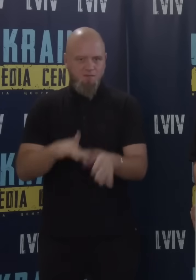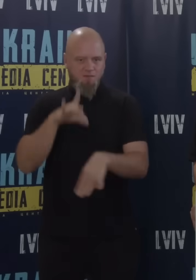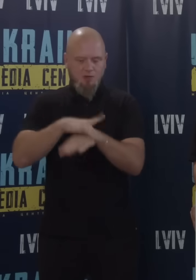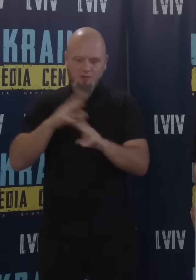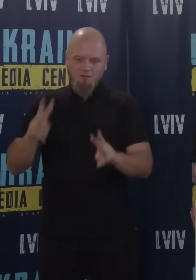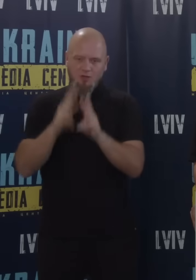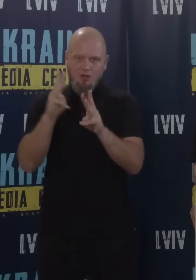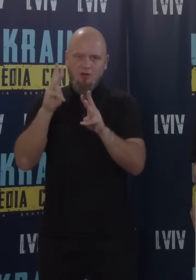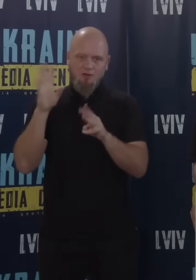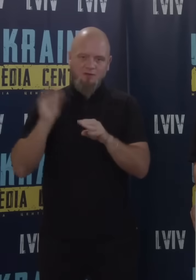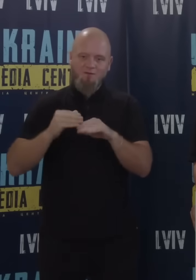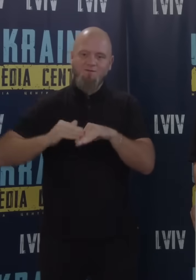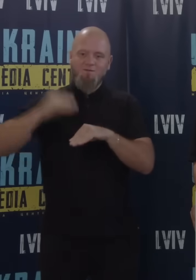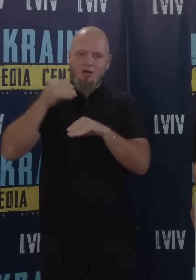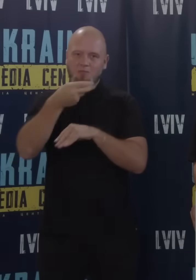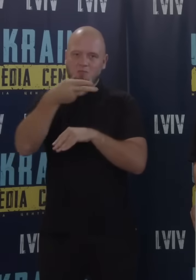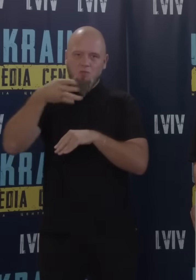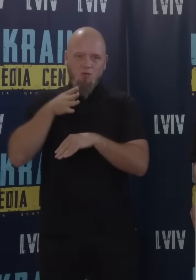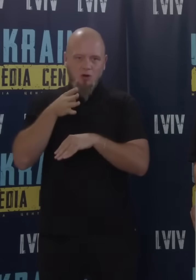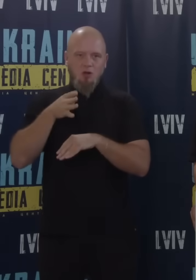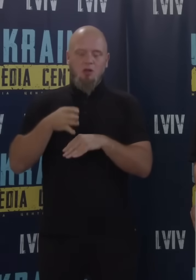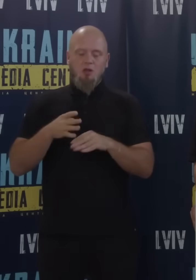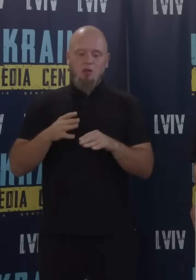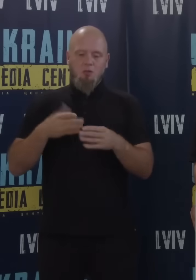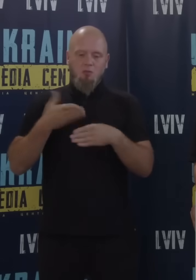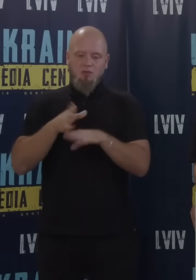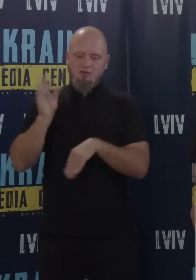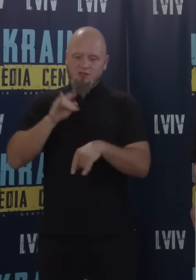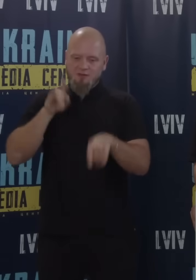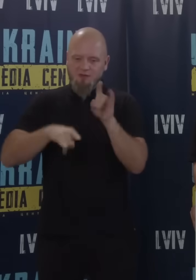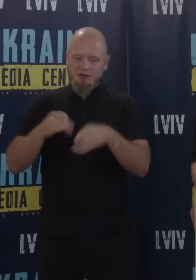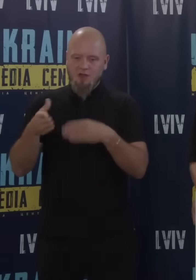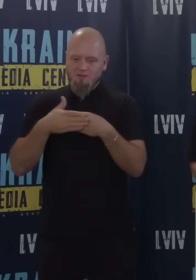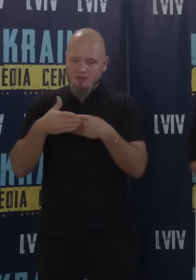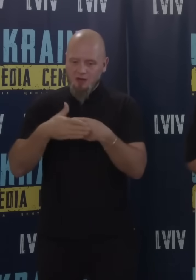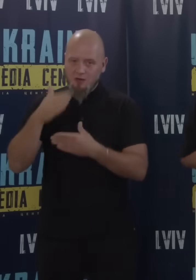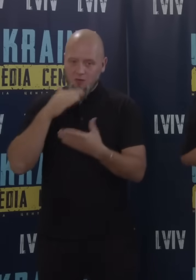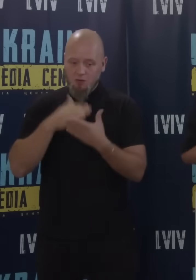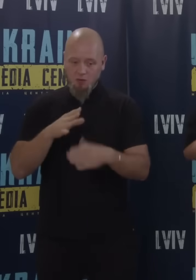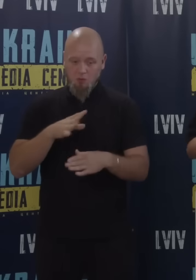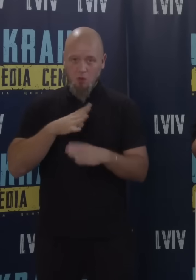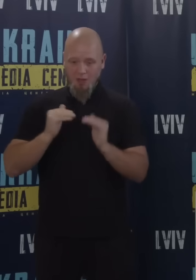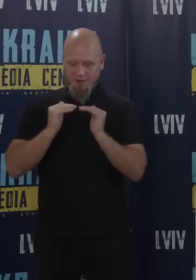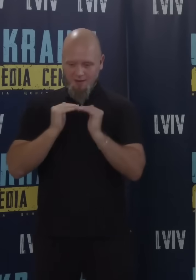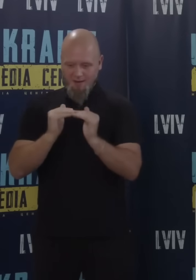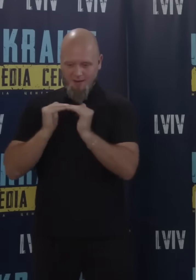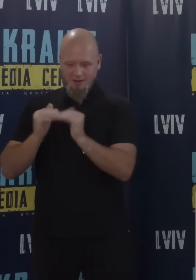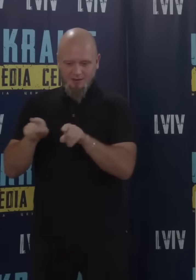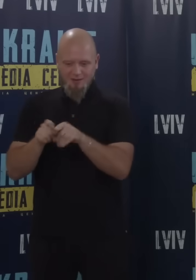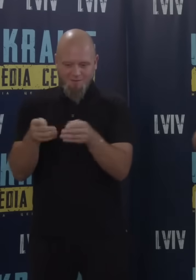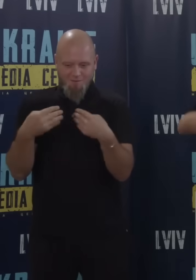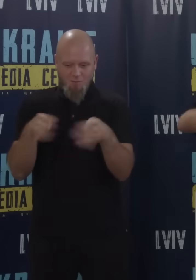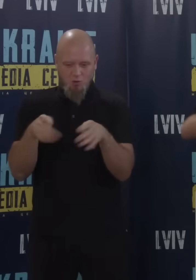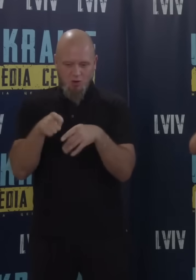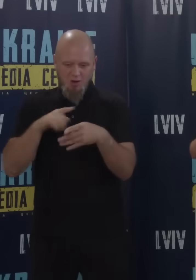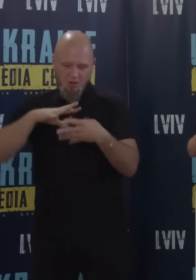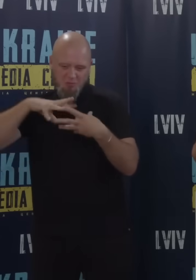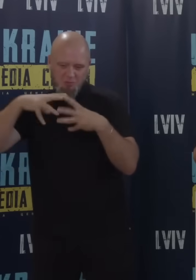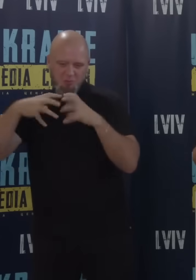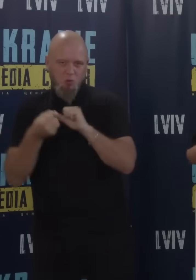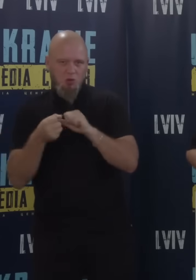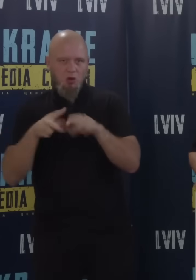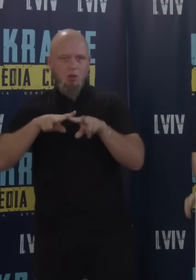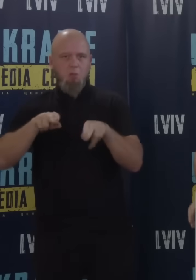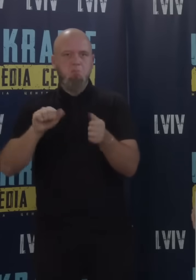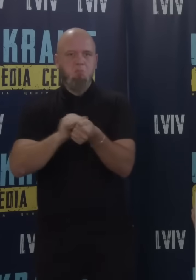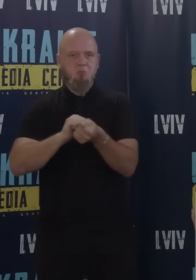фактично вигоріли верхні поверхи, повилітали всі вікна, двері. От були гаражні такі ворота, так їх покрутило,